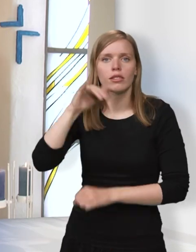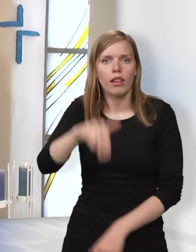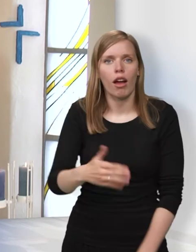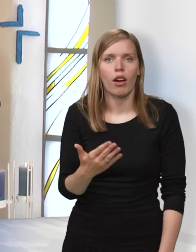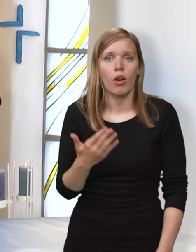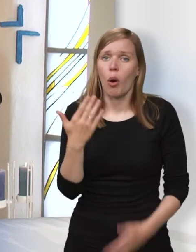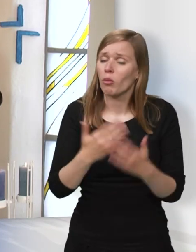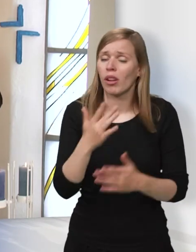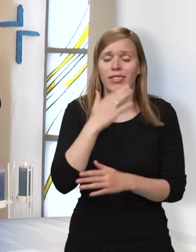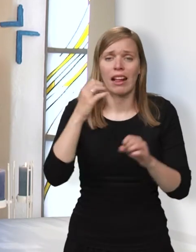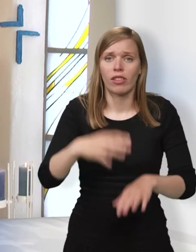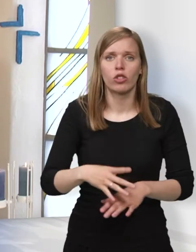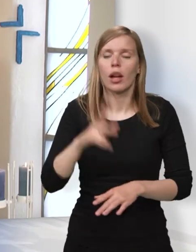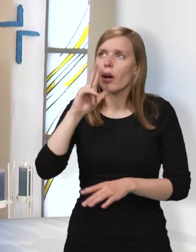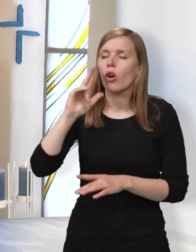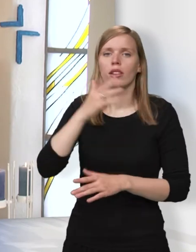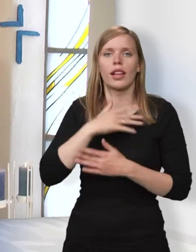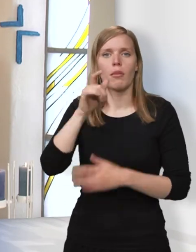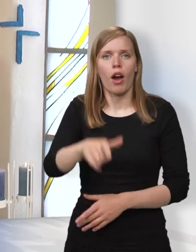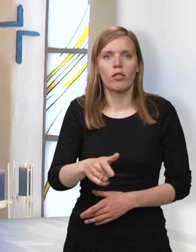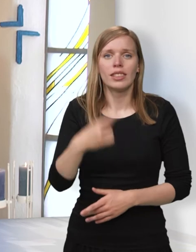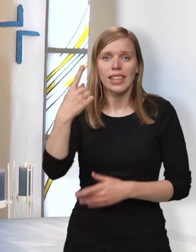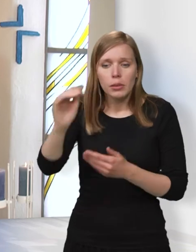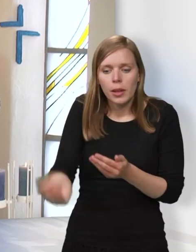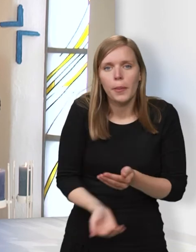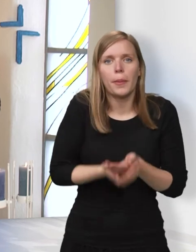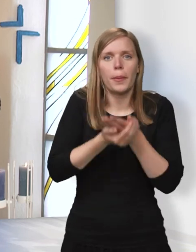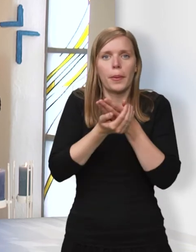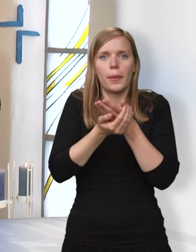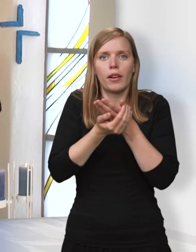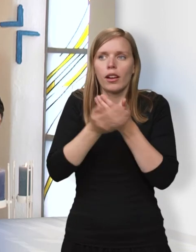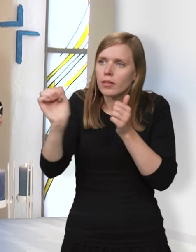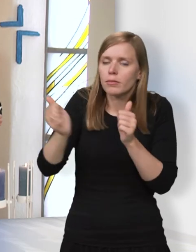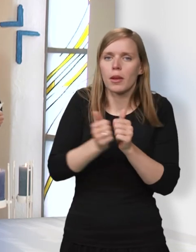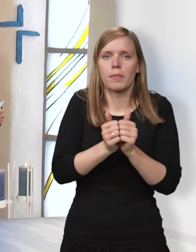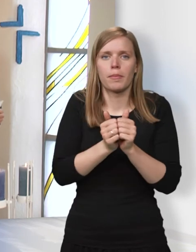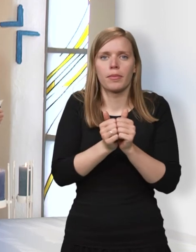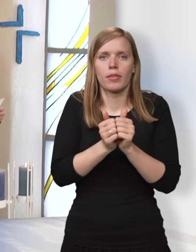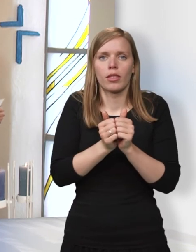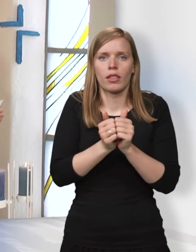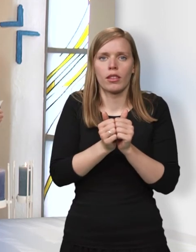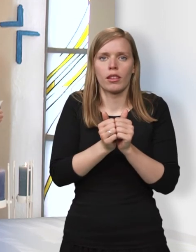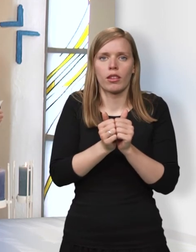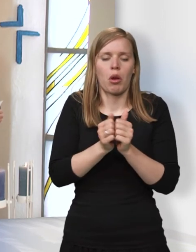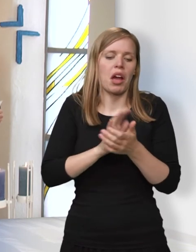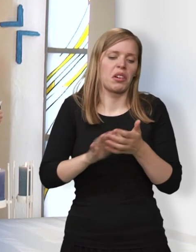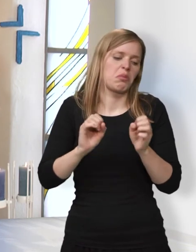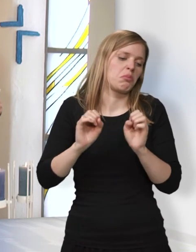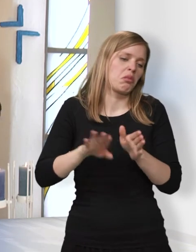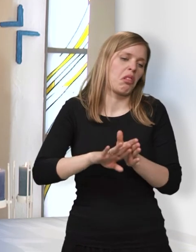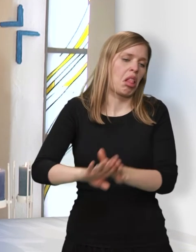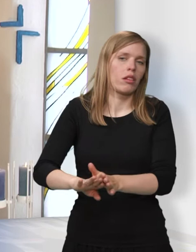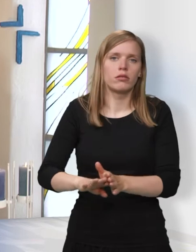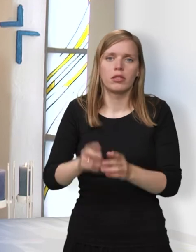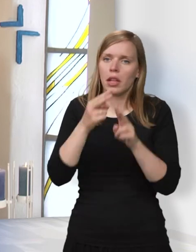sie spricht. Er nimmt uns in die Hand, er hält zu uns. Er legt uns nicht leidenschaftlos beiseite. Er